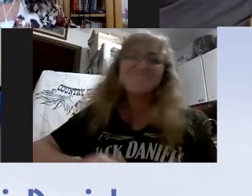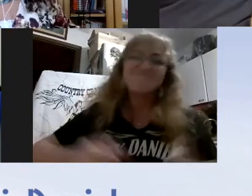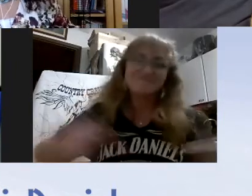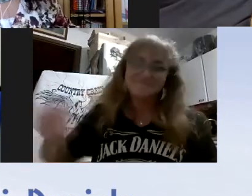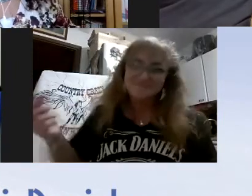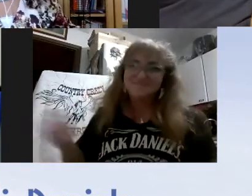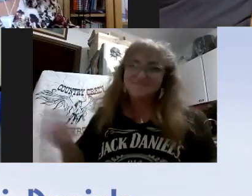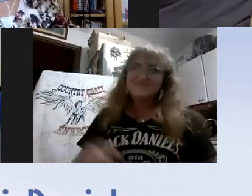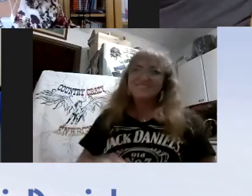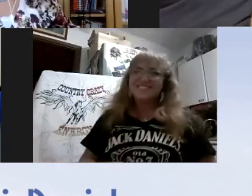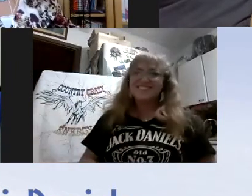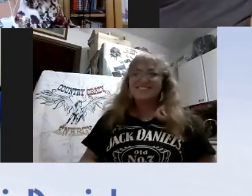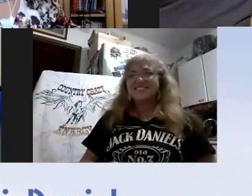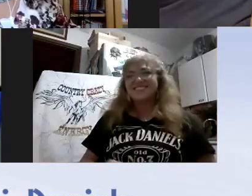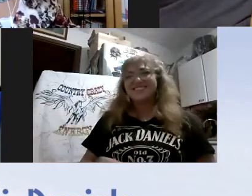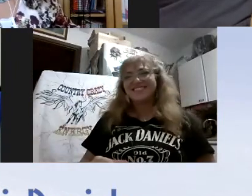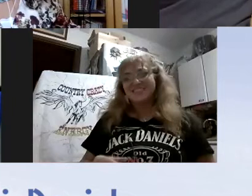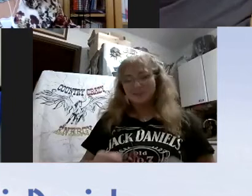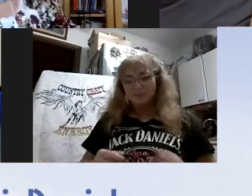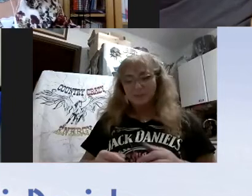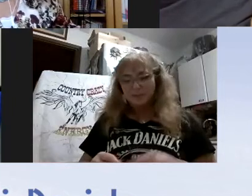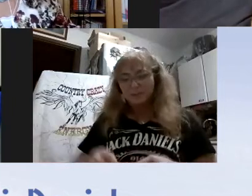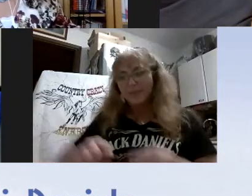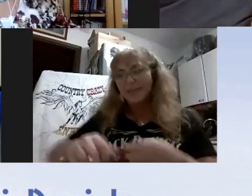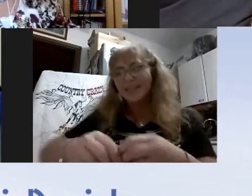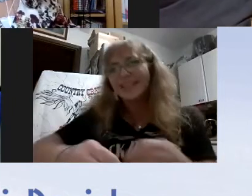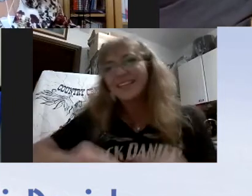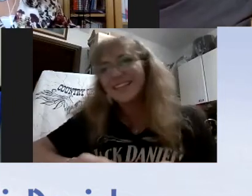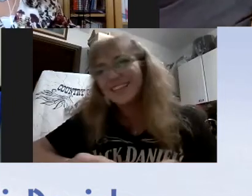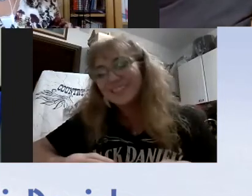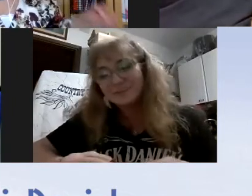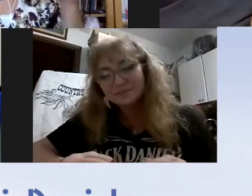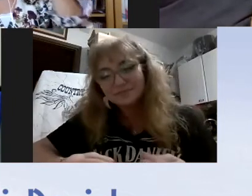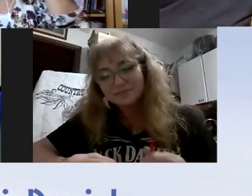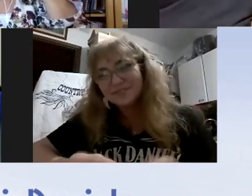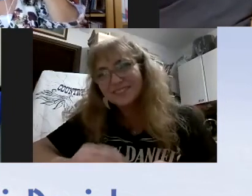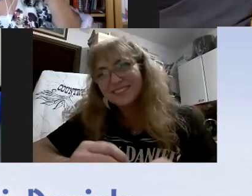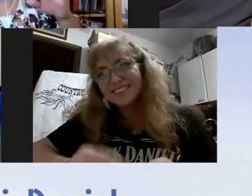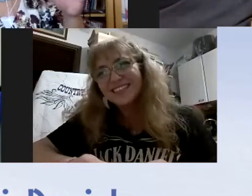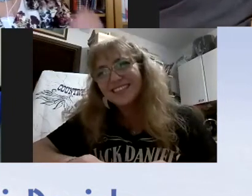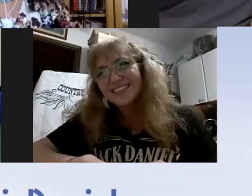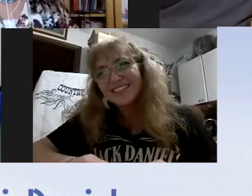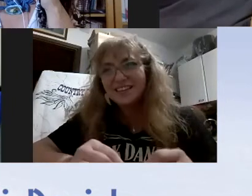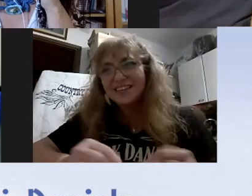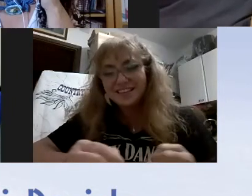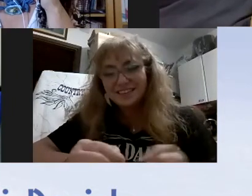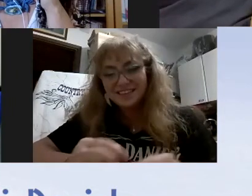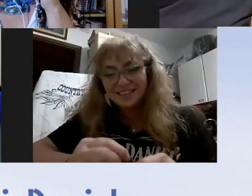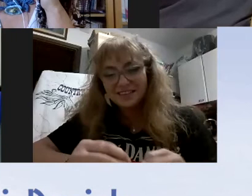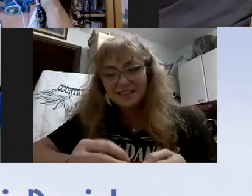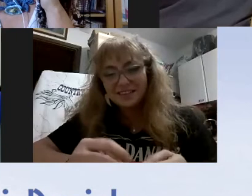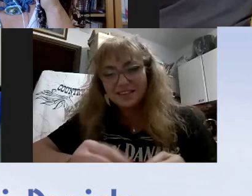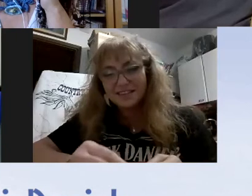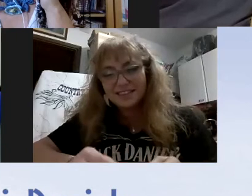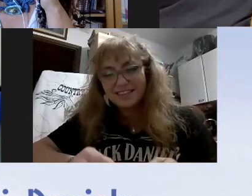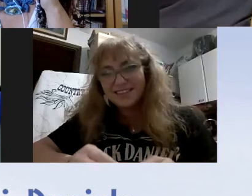dentro, dai tortelli o spaghetti o carne o quello che c'era, si mangiava così brutalmente. La mattina poi non si